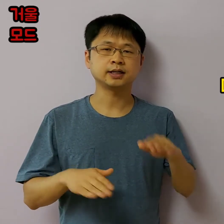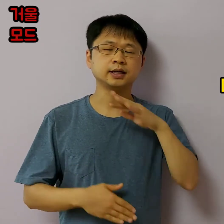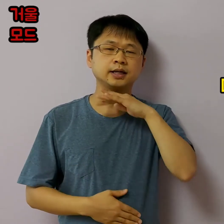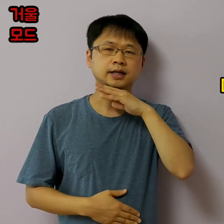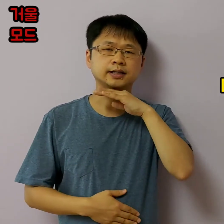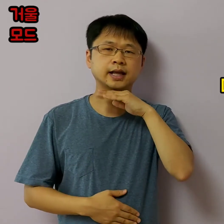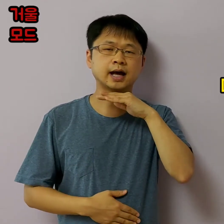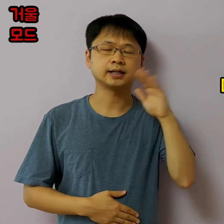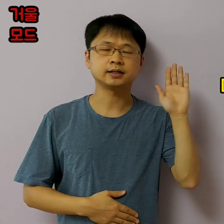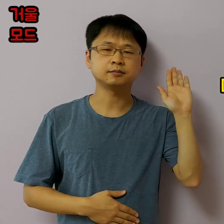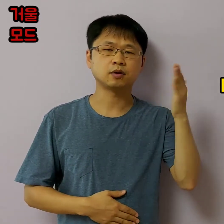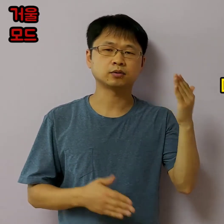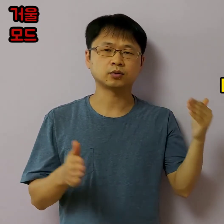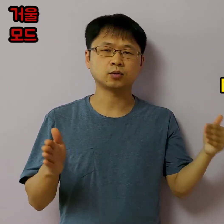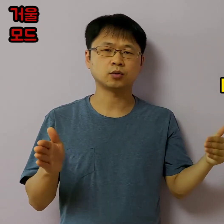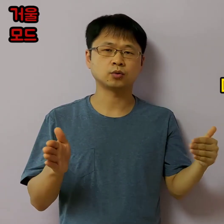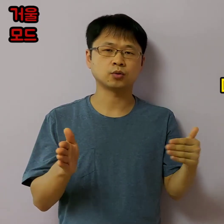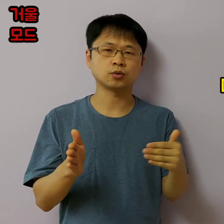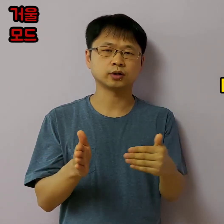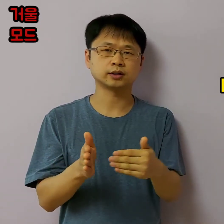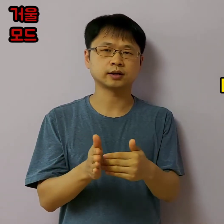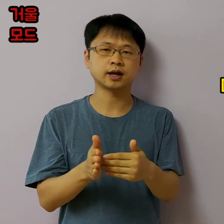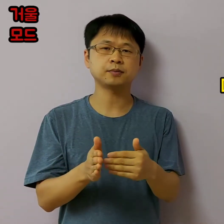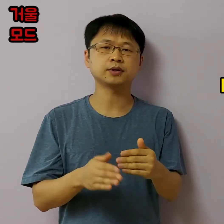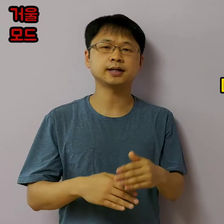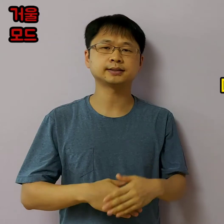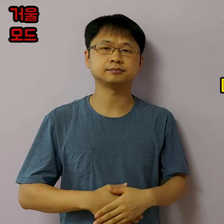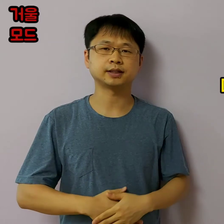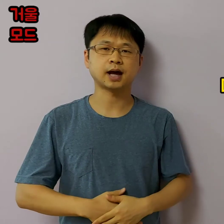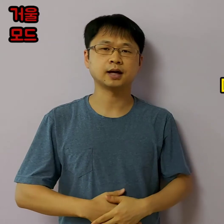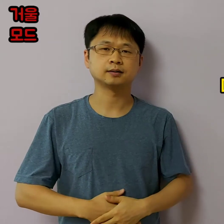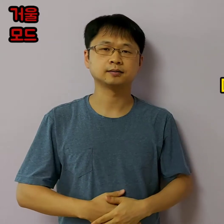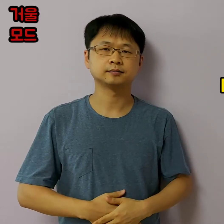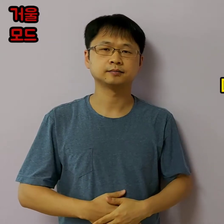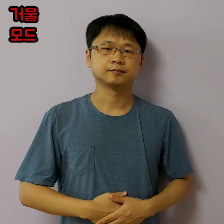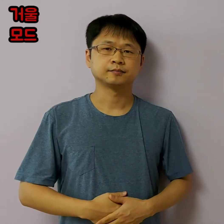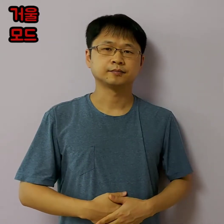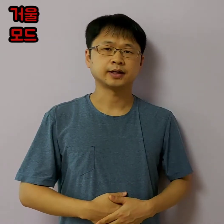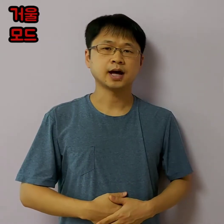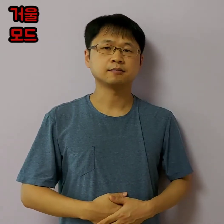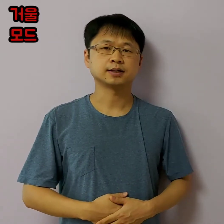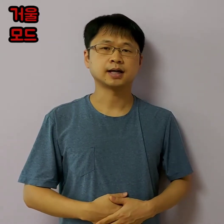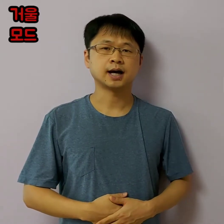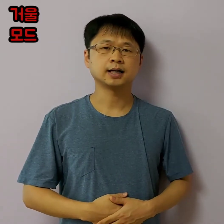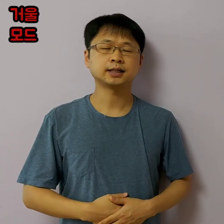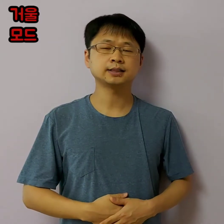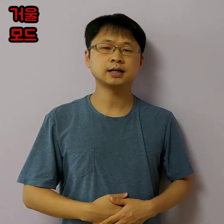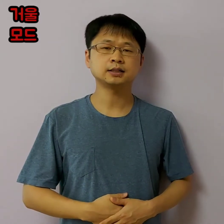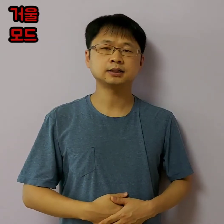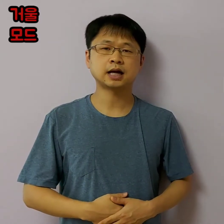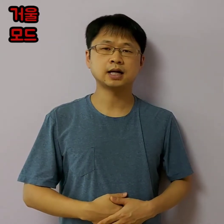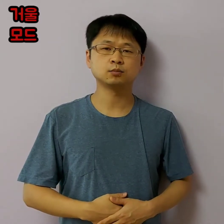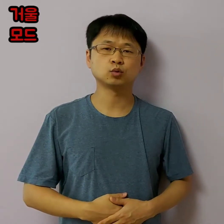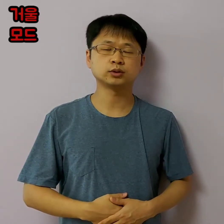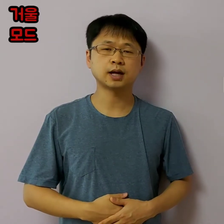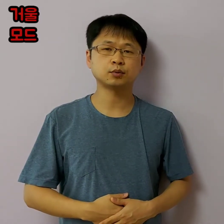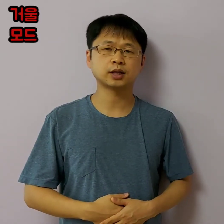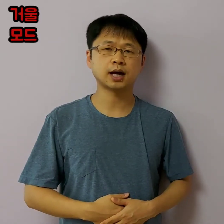이 나이 먹도록 이렇게 표현하였습니다. 네, 다음 가사 세상을 잘 모르나